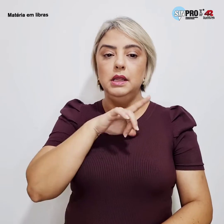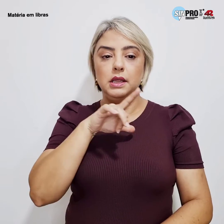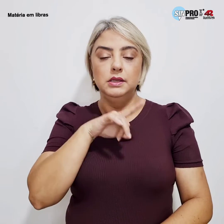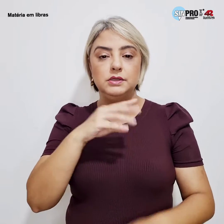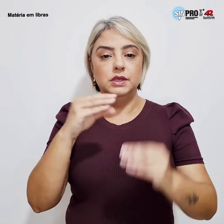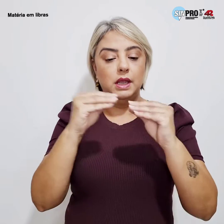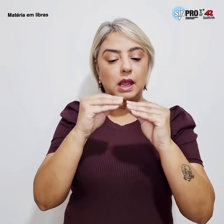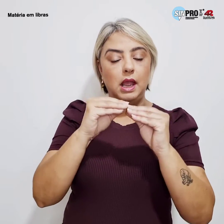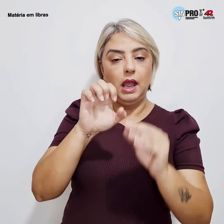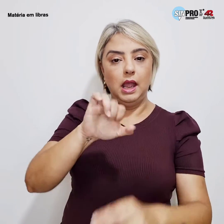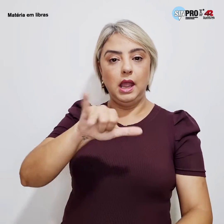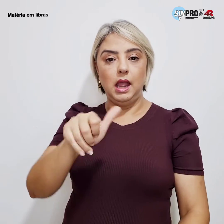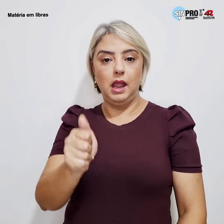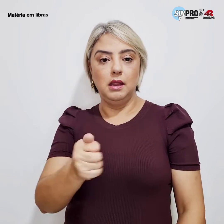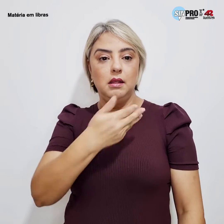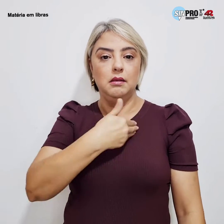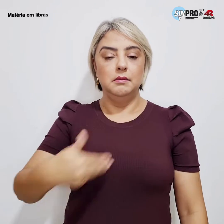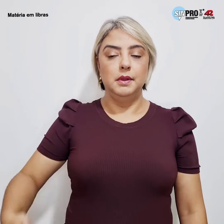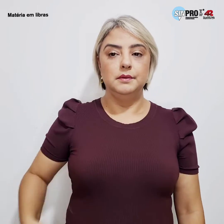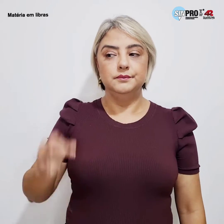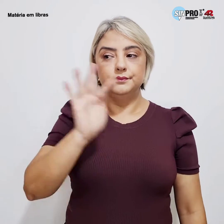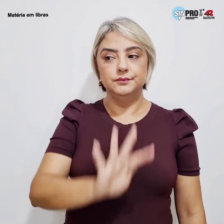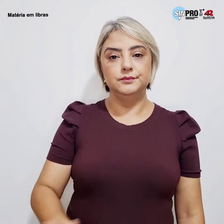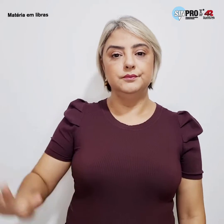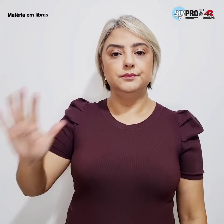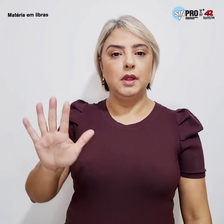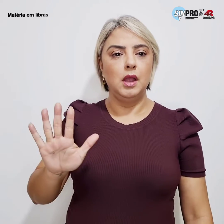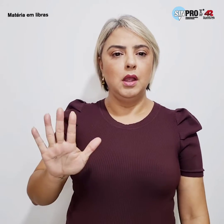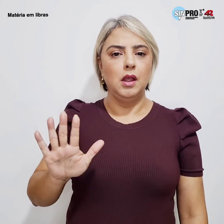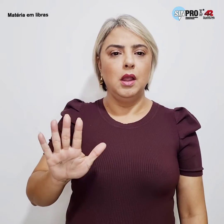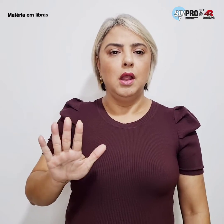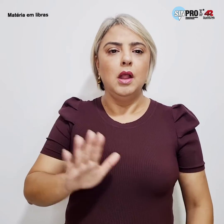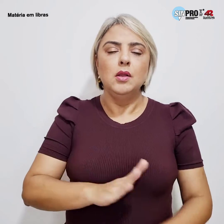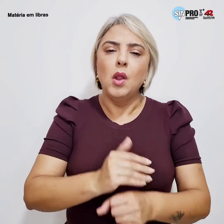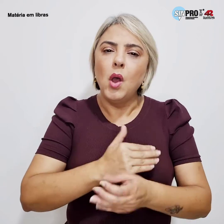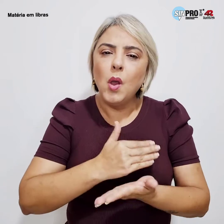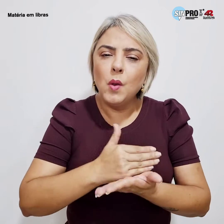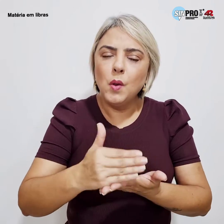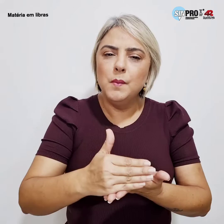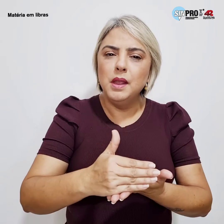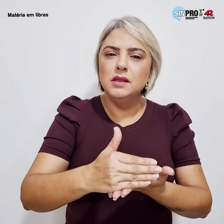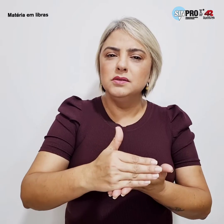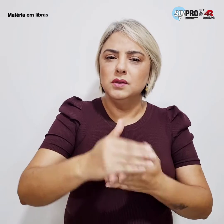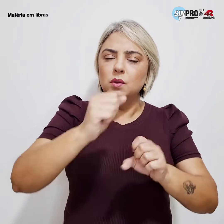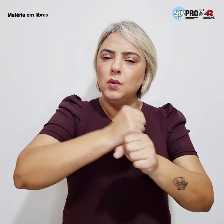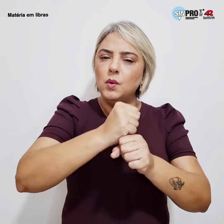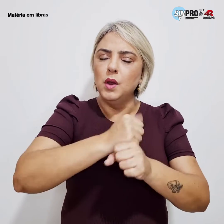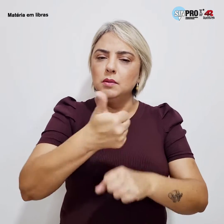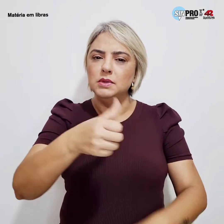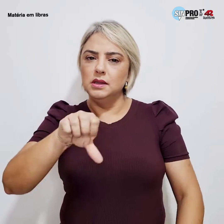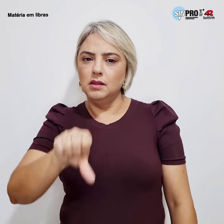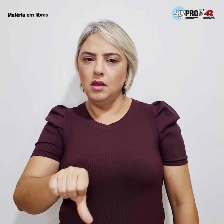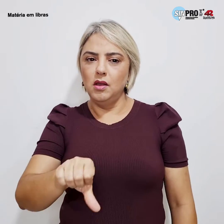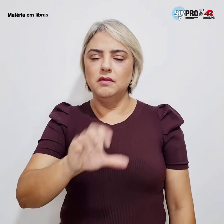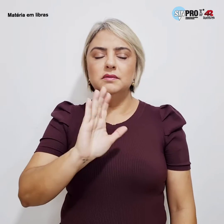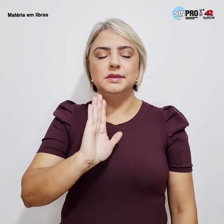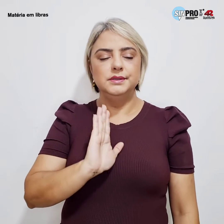EJA, pelo governo federal, logo em 2 de janeiro de 2019, já se